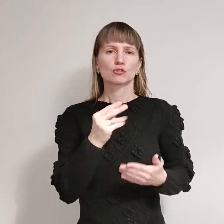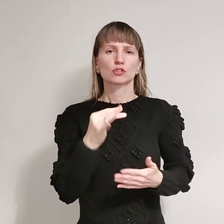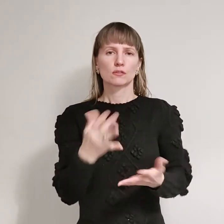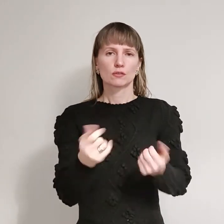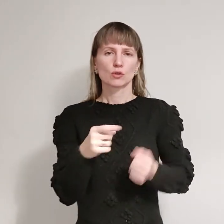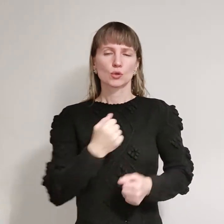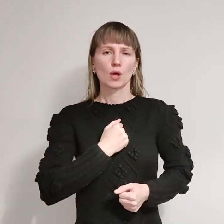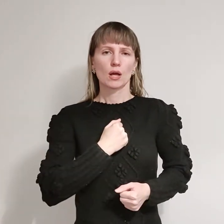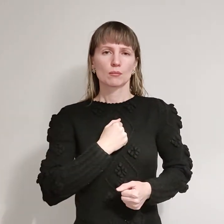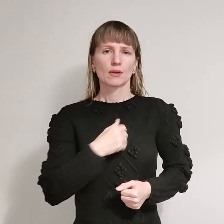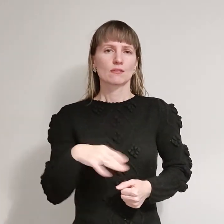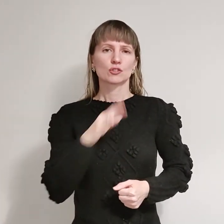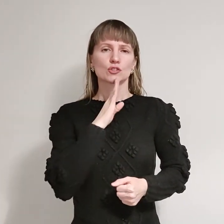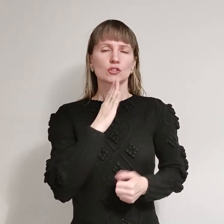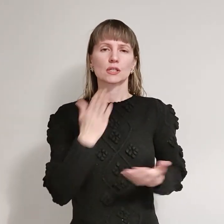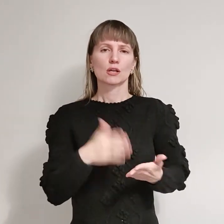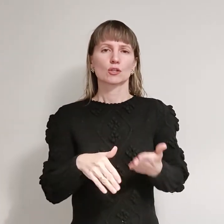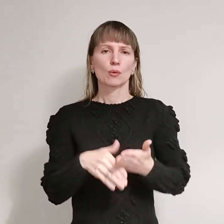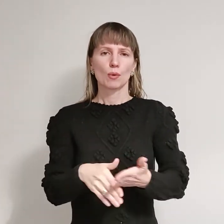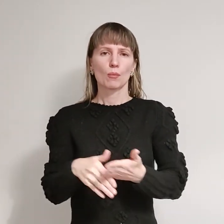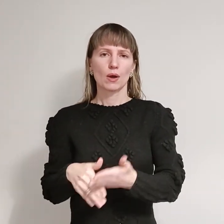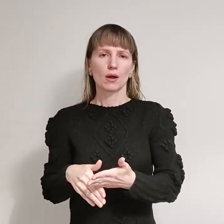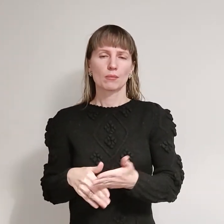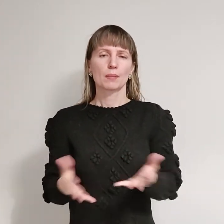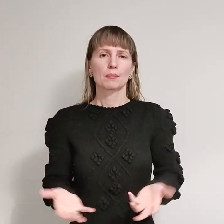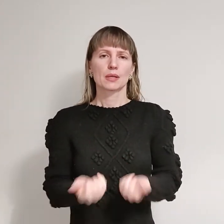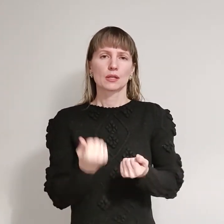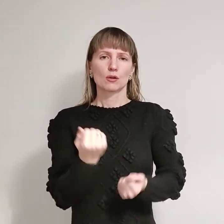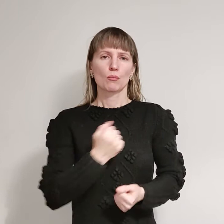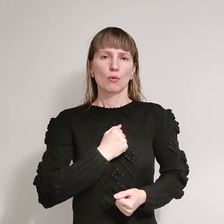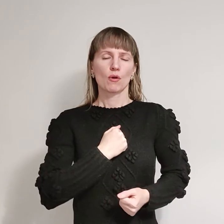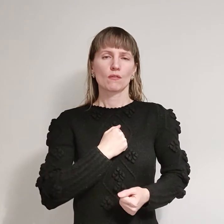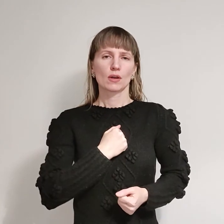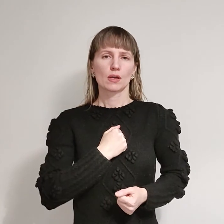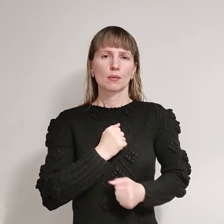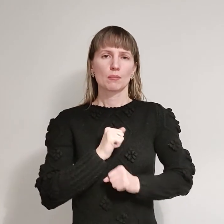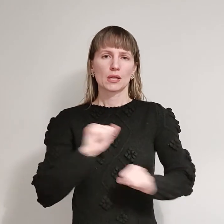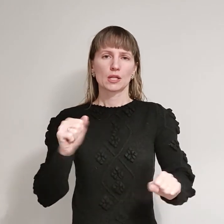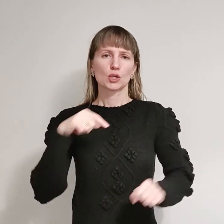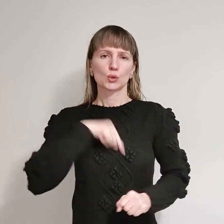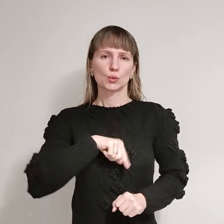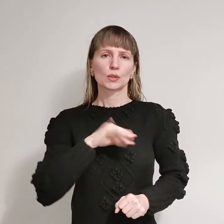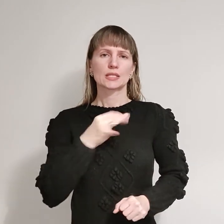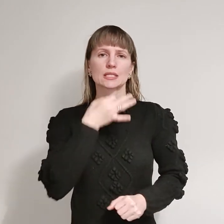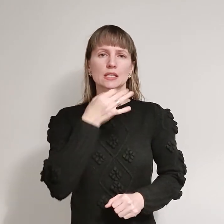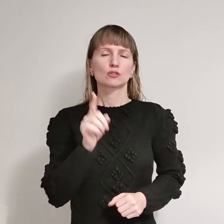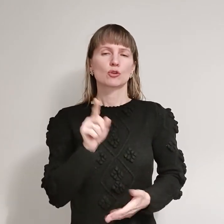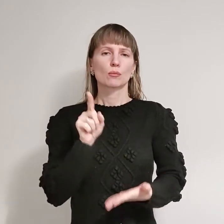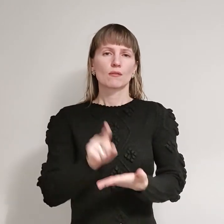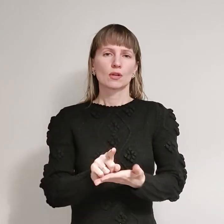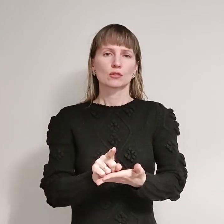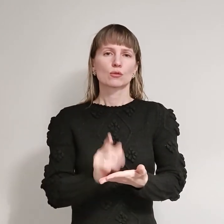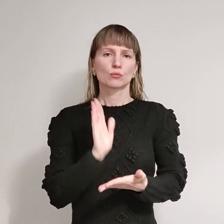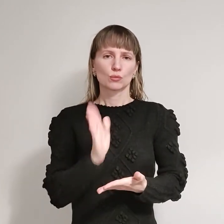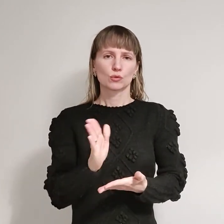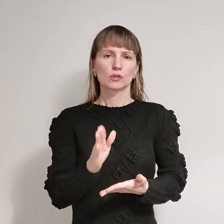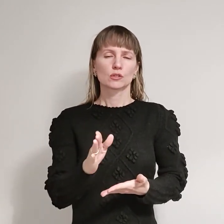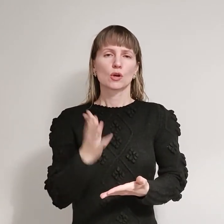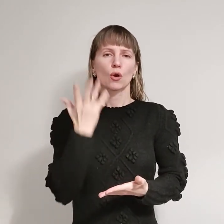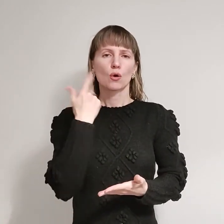армії. Ми тут всі жінки якось намагаємося підтримати його бойовий патріотичний дух і сказати, що обов'язково підеш тільки свого часу. Він